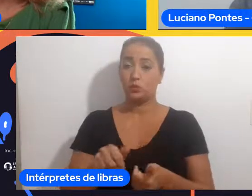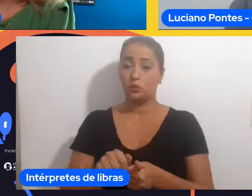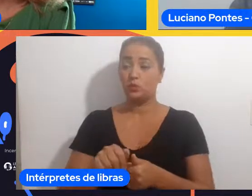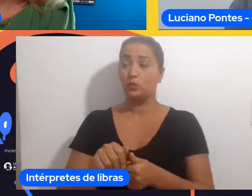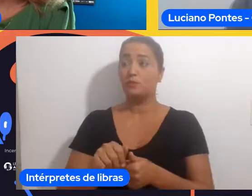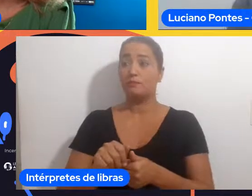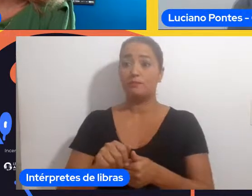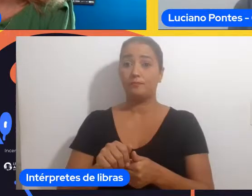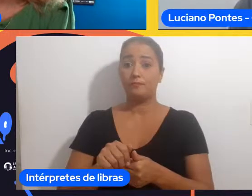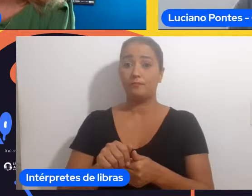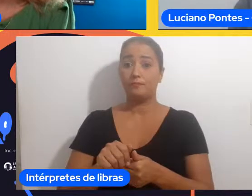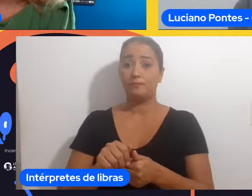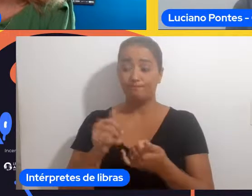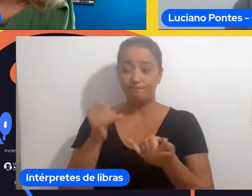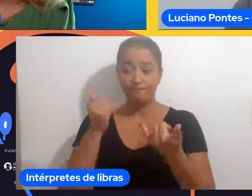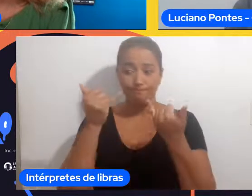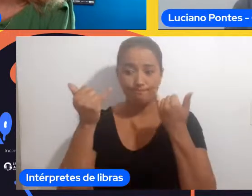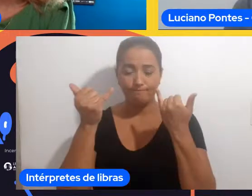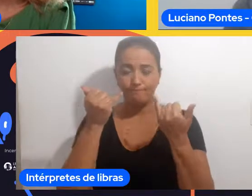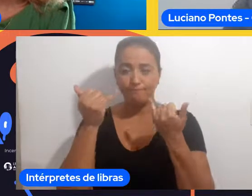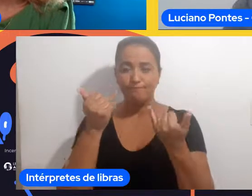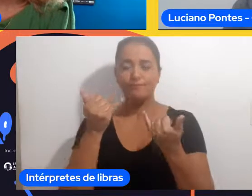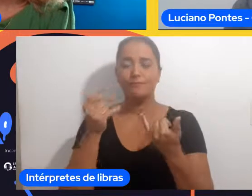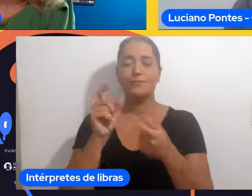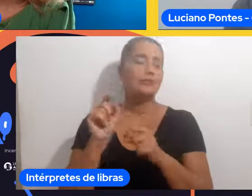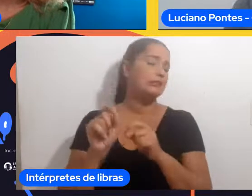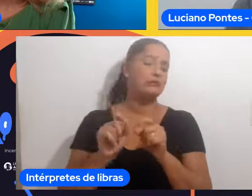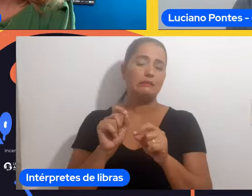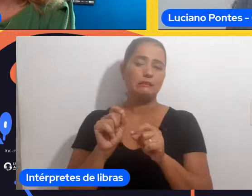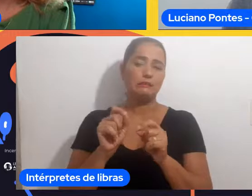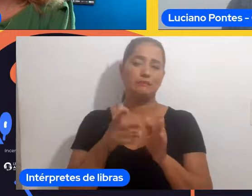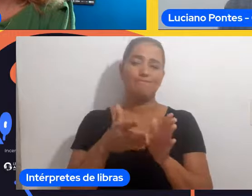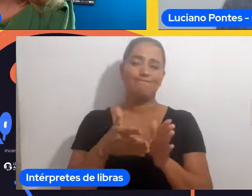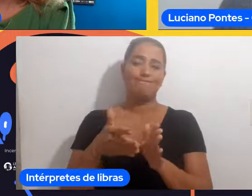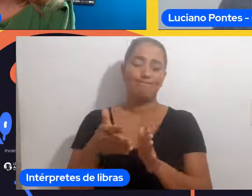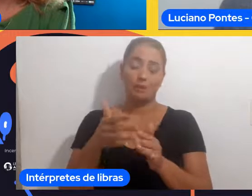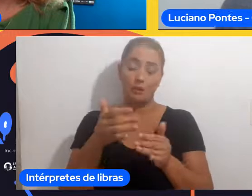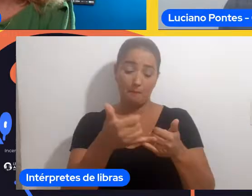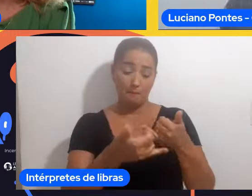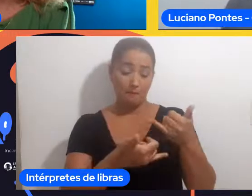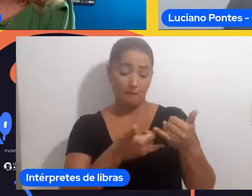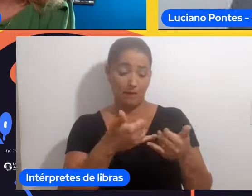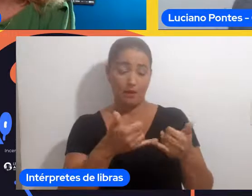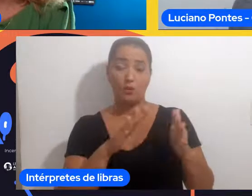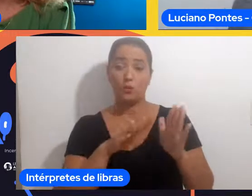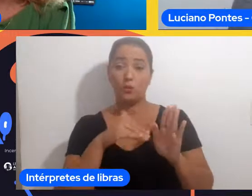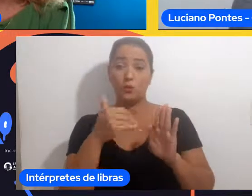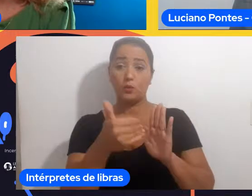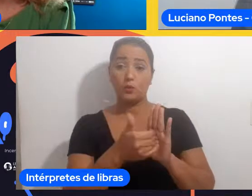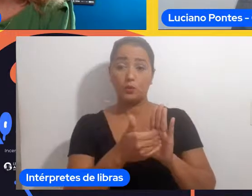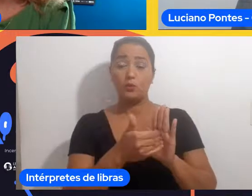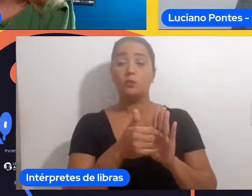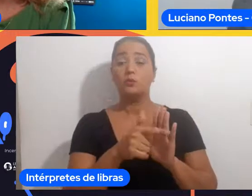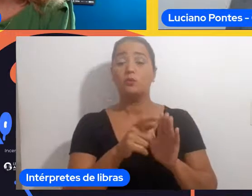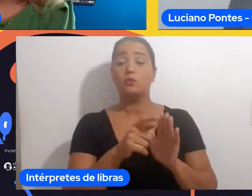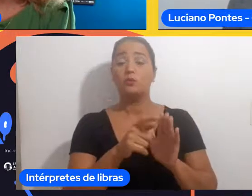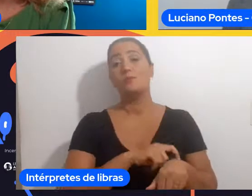gente engoliu, né? Eu acho que o brincar coloca tanto todo mundo numa situação de